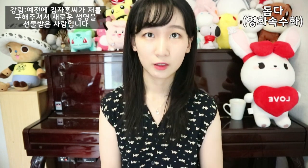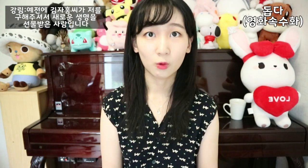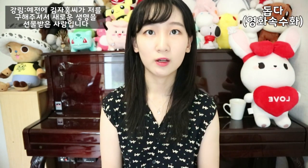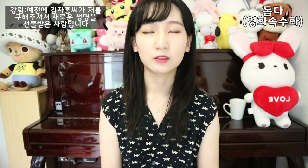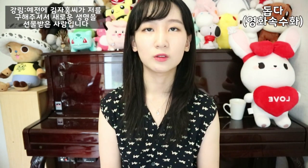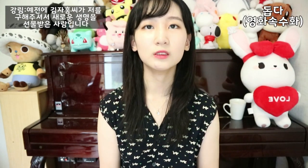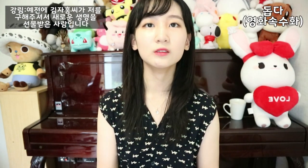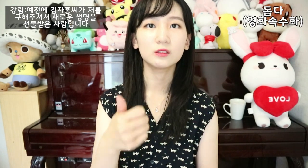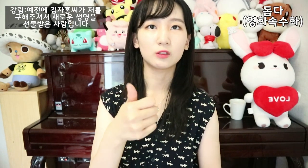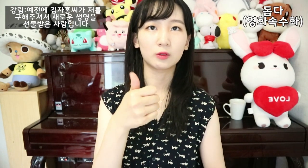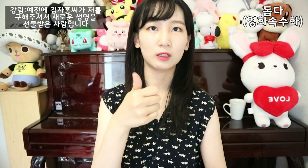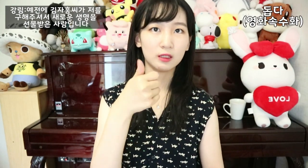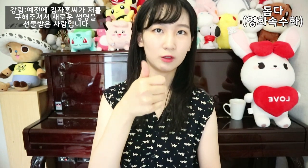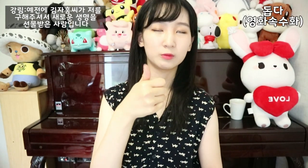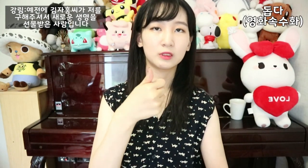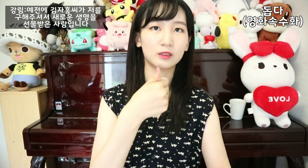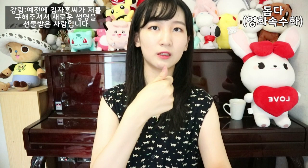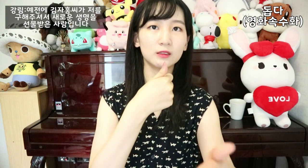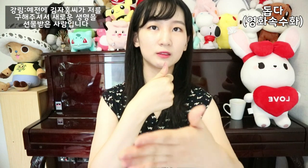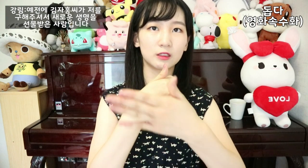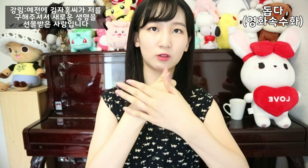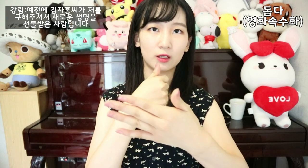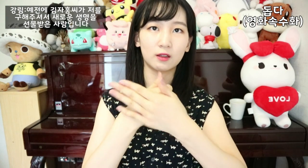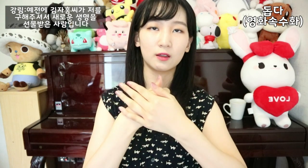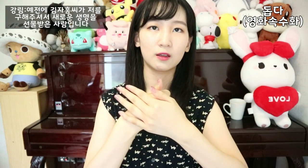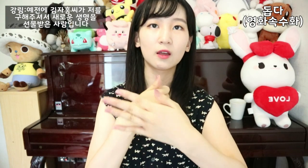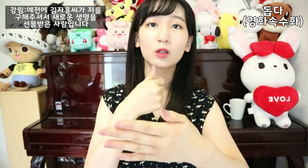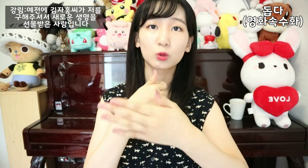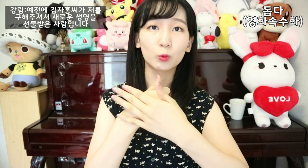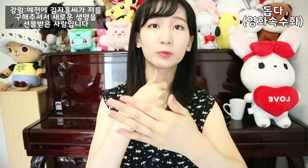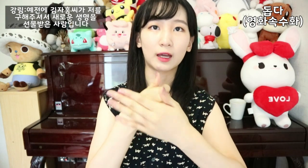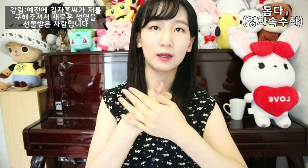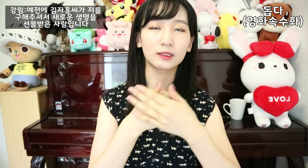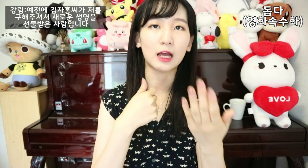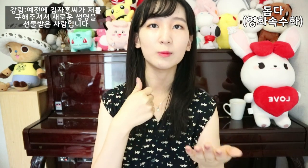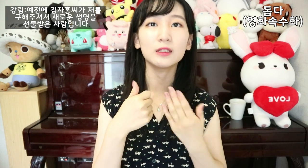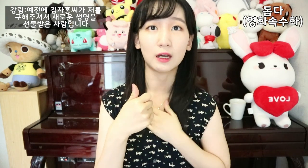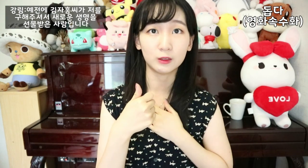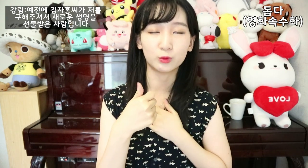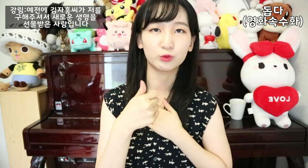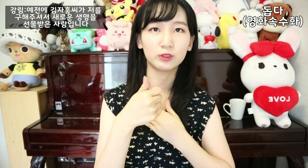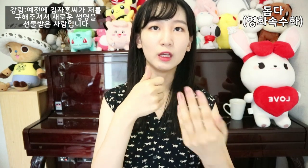구하다. 영화에서는 이렇게 엄지에다가 등을 이렇게 돕다. 남이 나를 도울 때